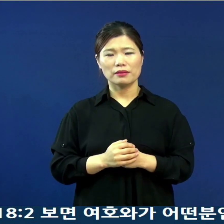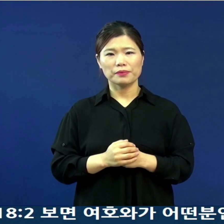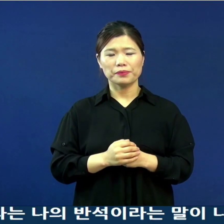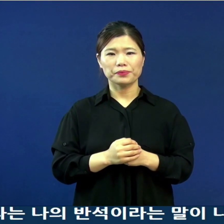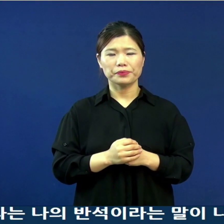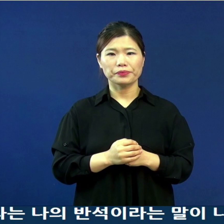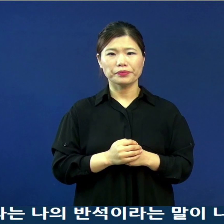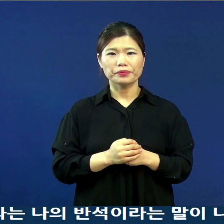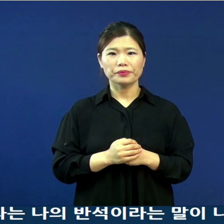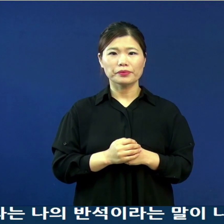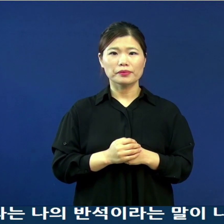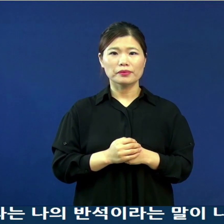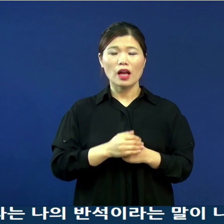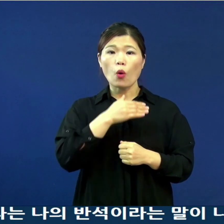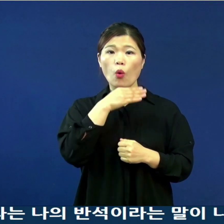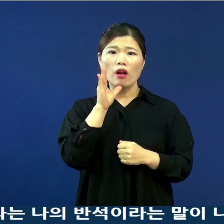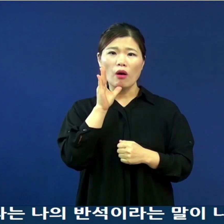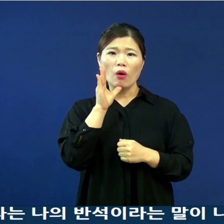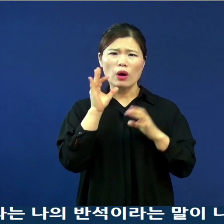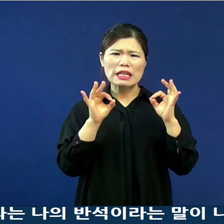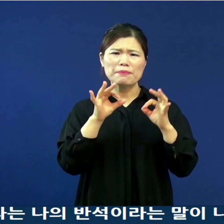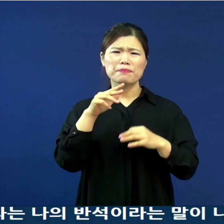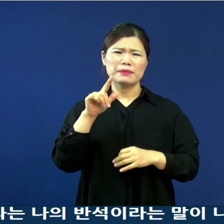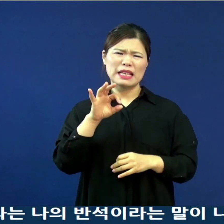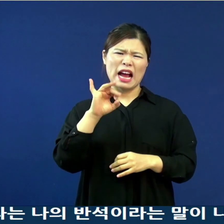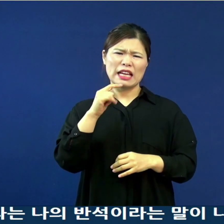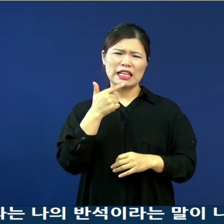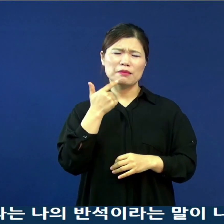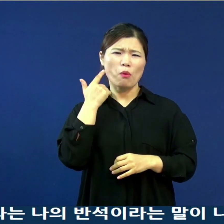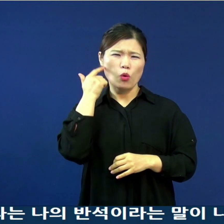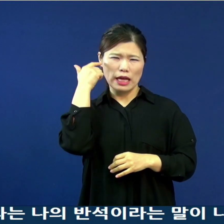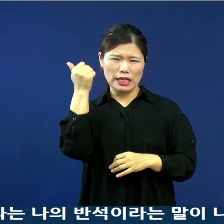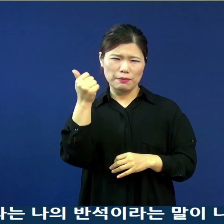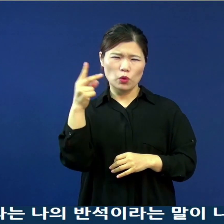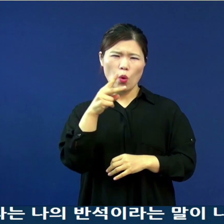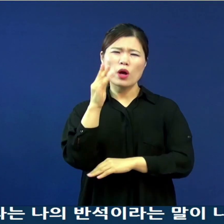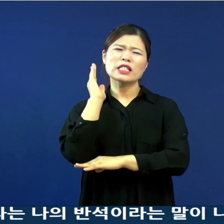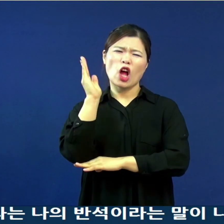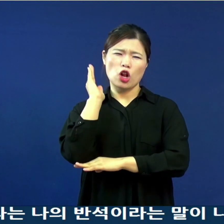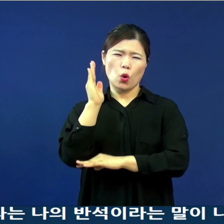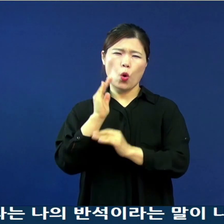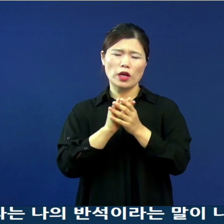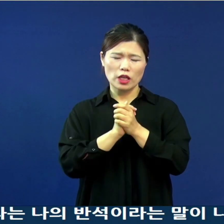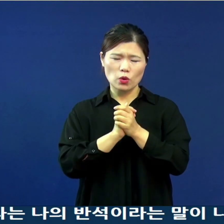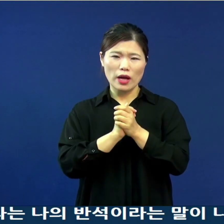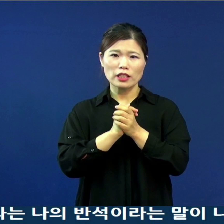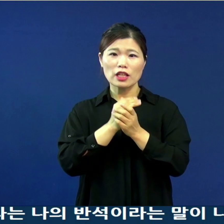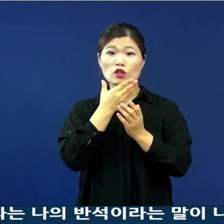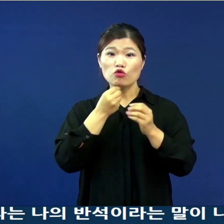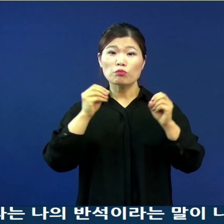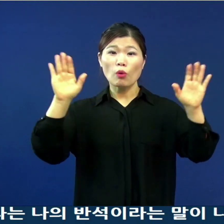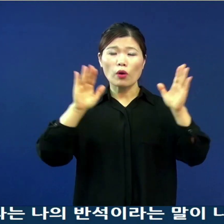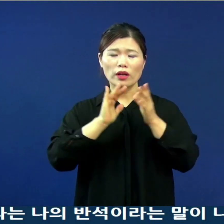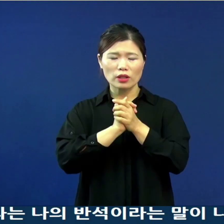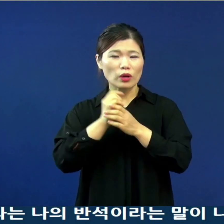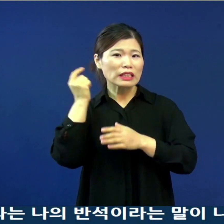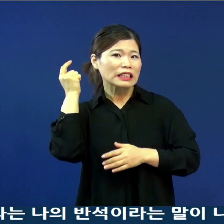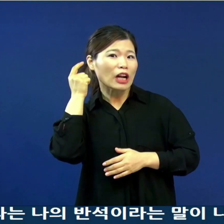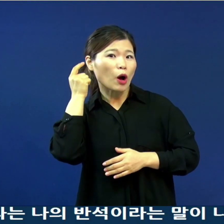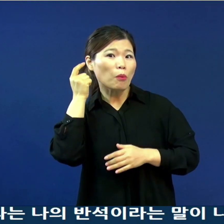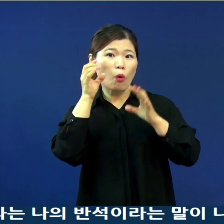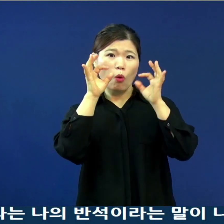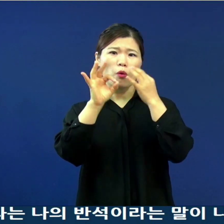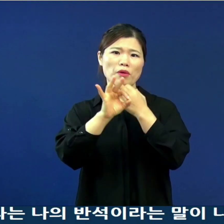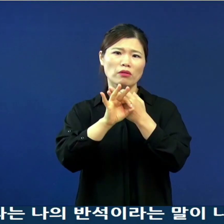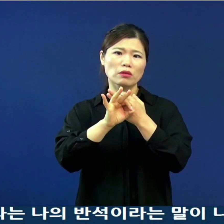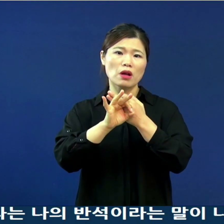같습니다. 원로 목사님 설교 또 기도하시는 축복 기도를 들어보면 정말